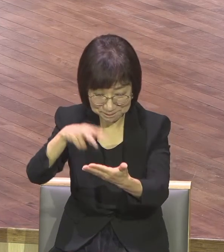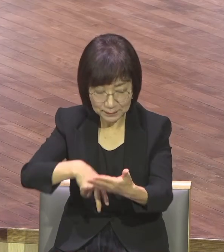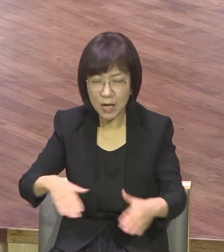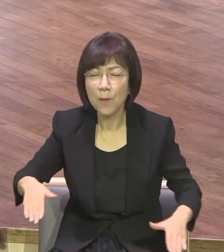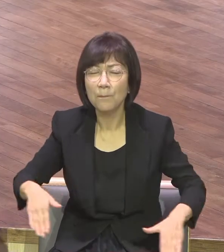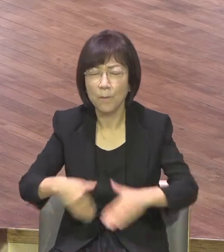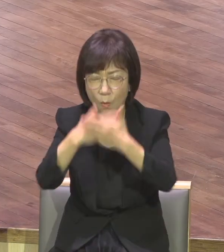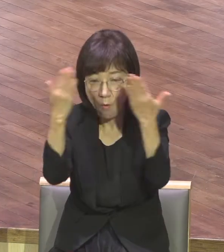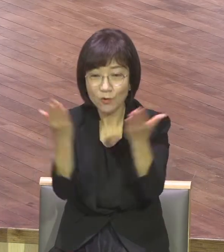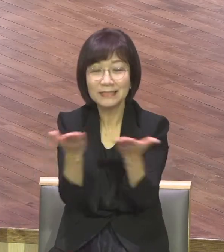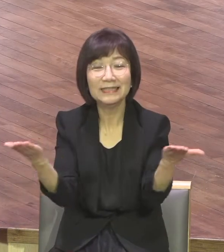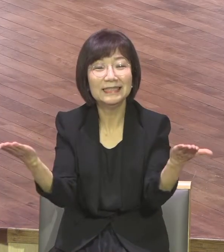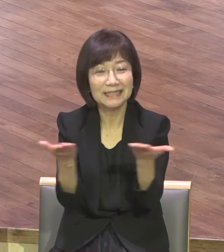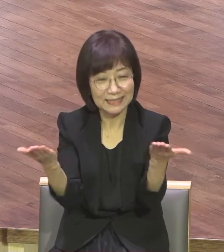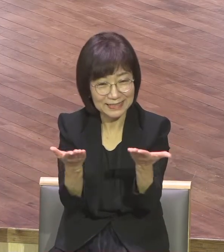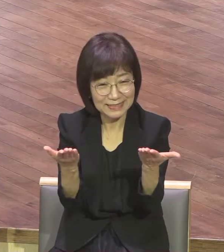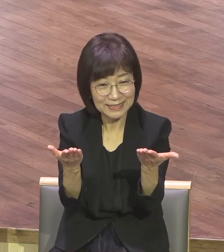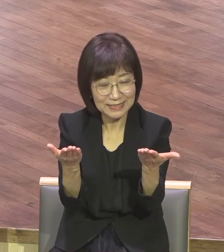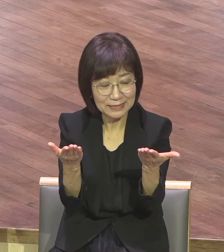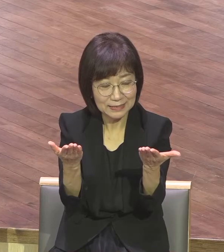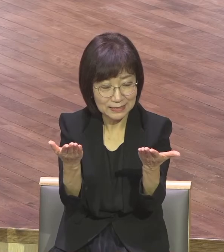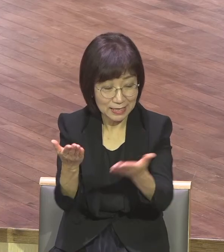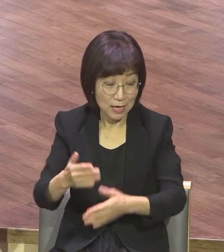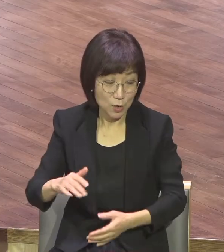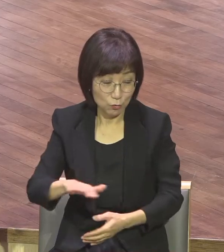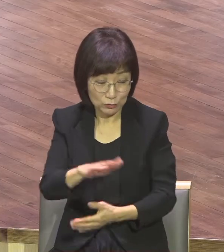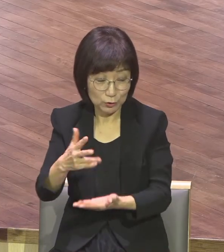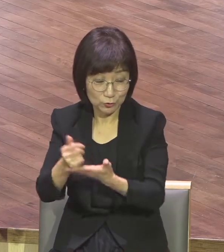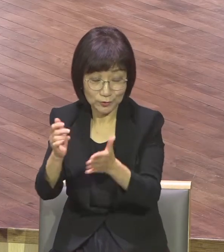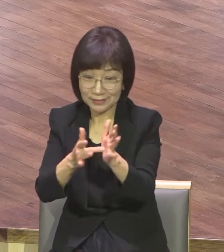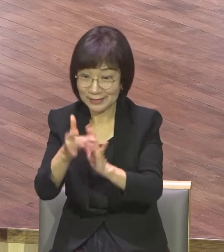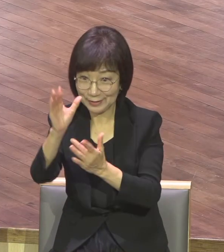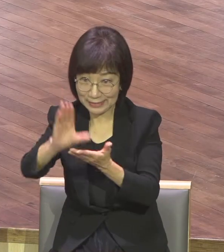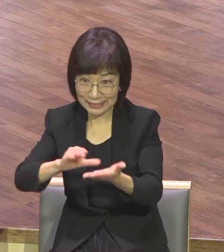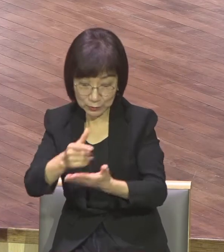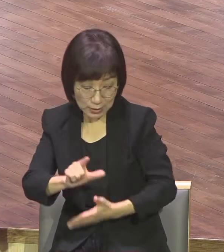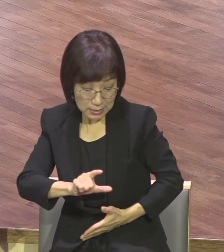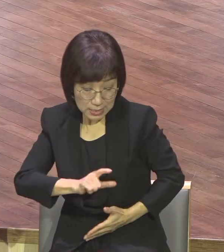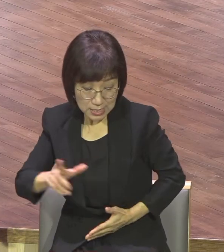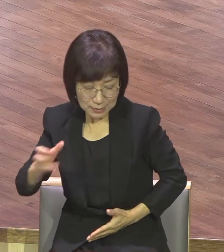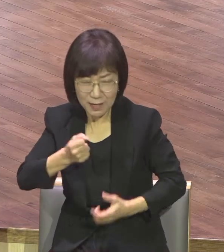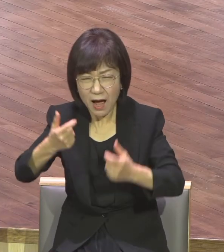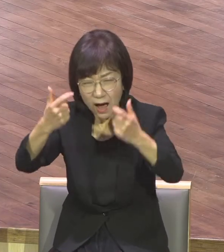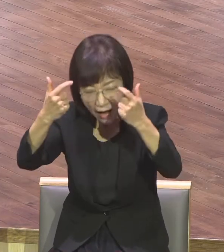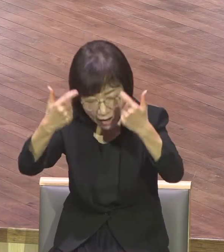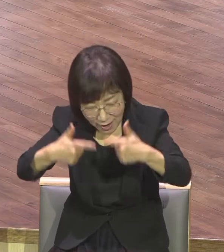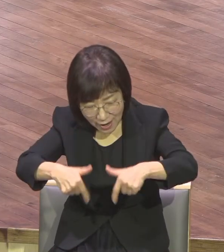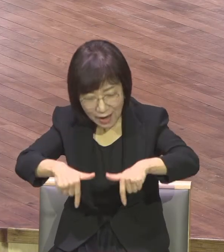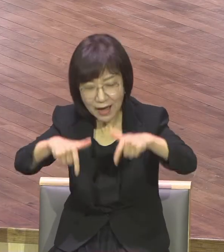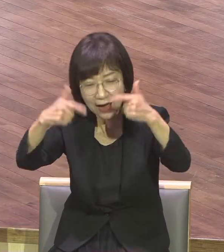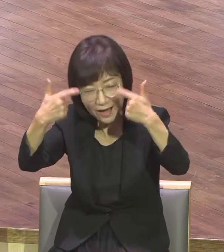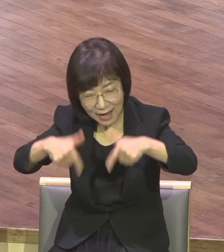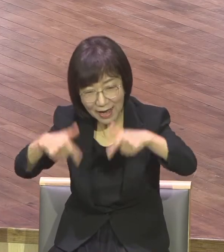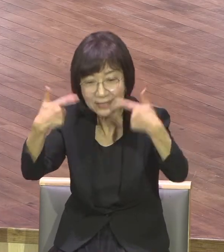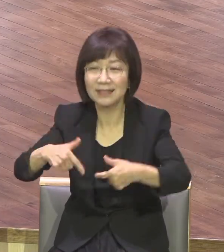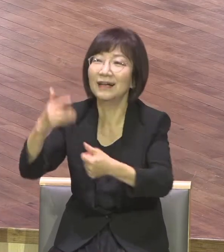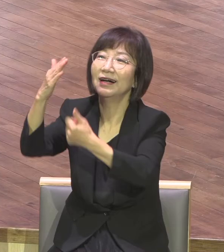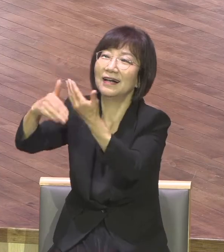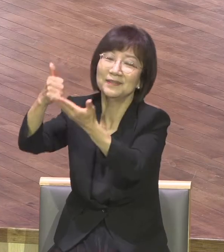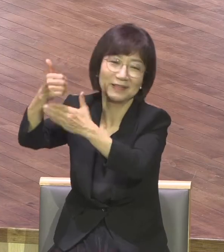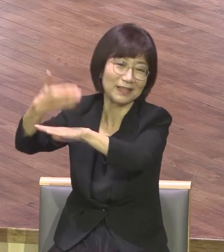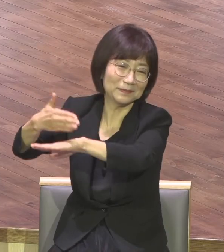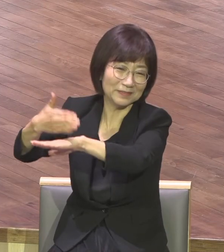범사에 우리 주 예수 그리스도의 이름으로 항상 하나님